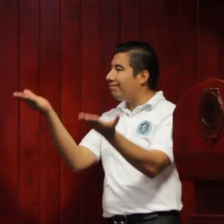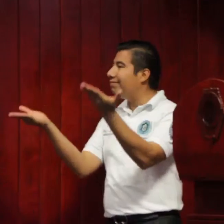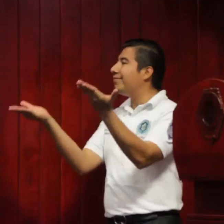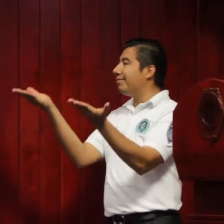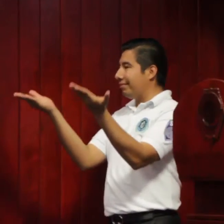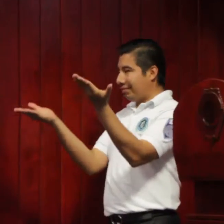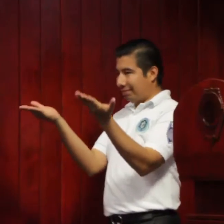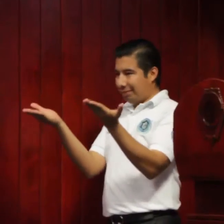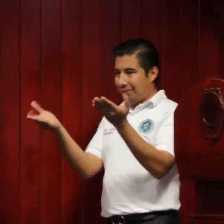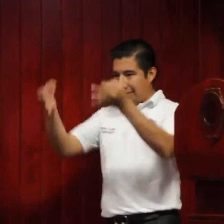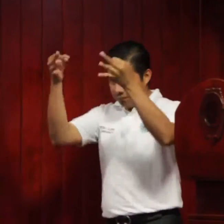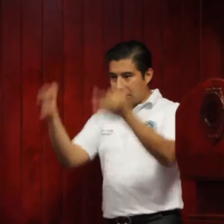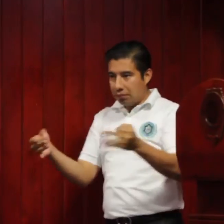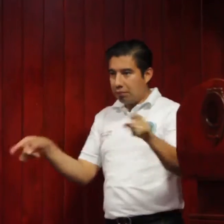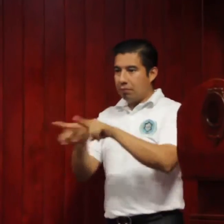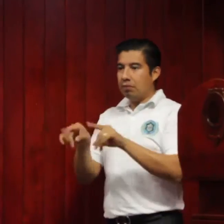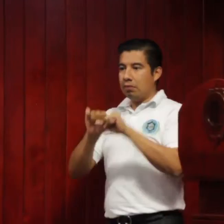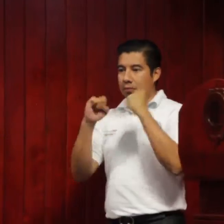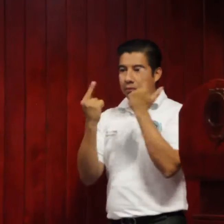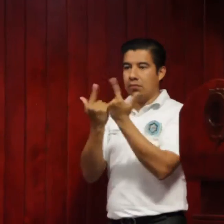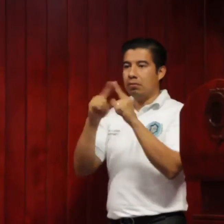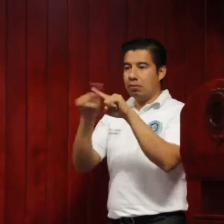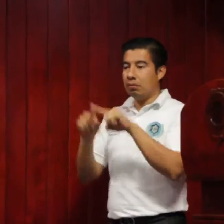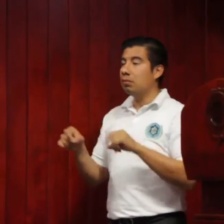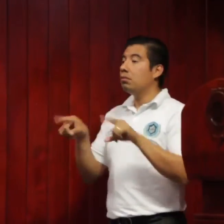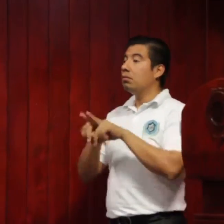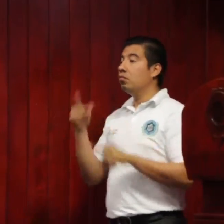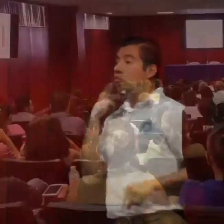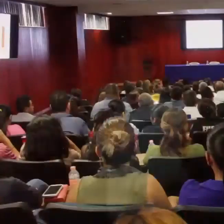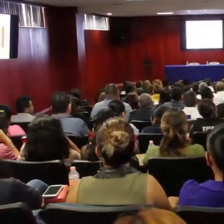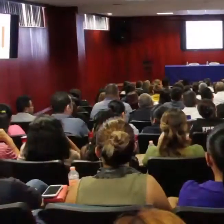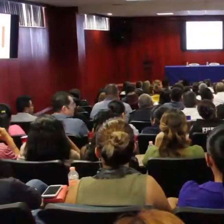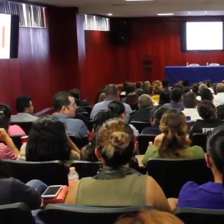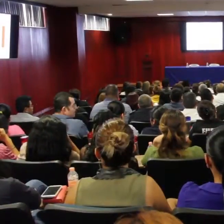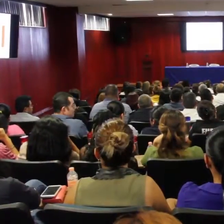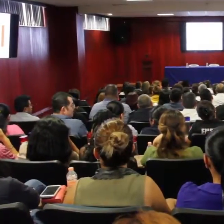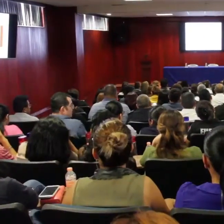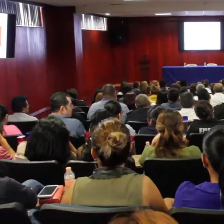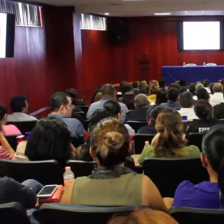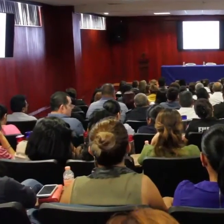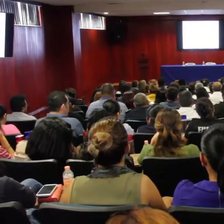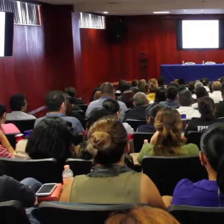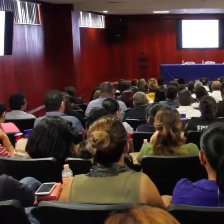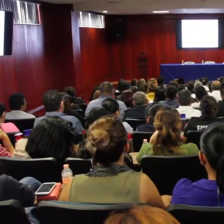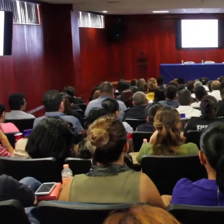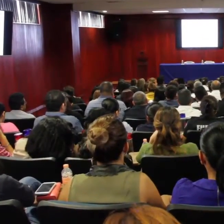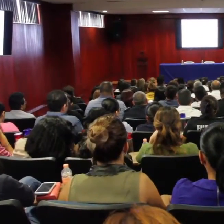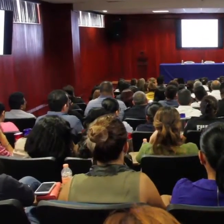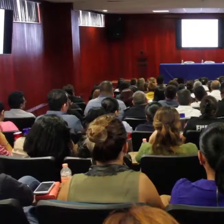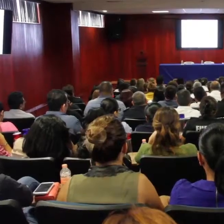vida social, la vida política, la vida familiar de este estado. Lo único que estamos plenos es en achaques,